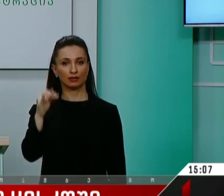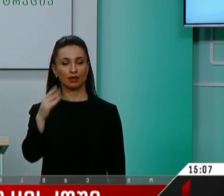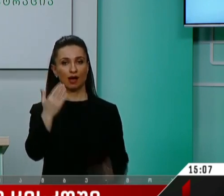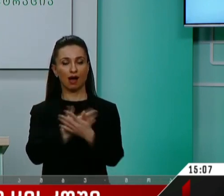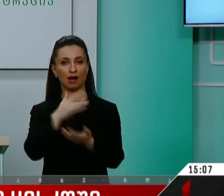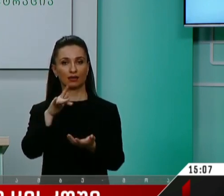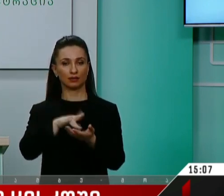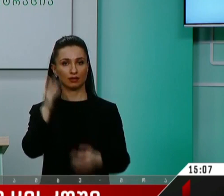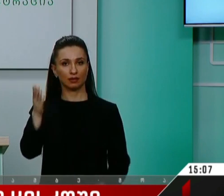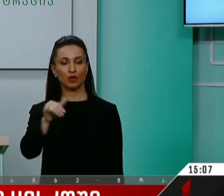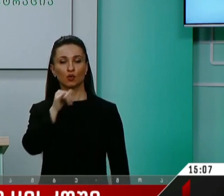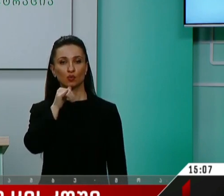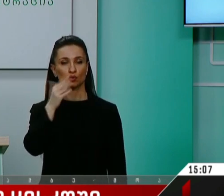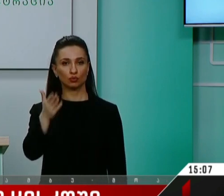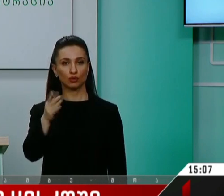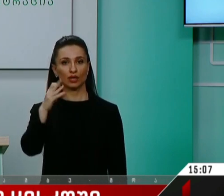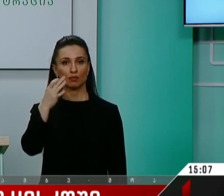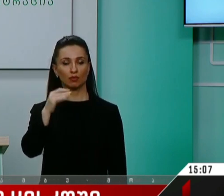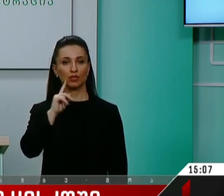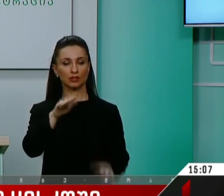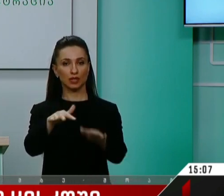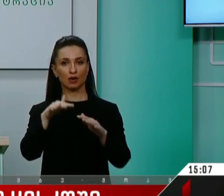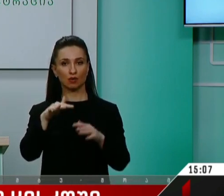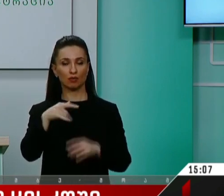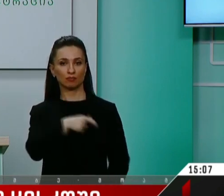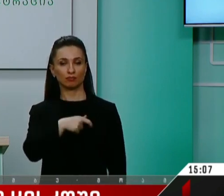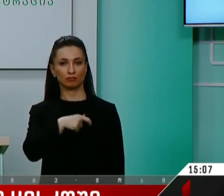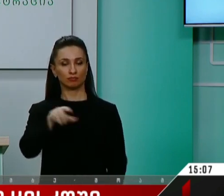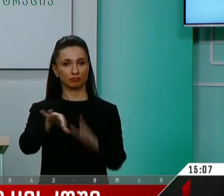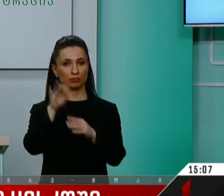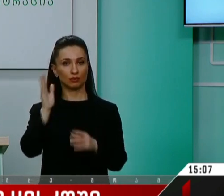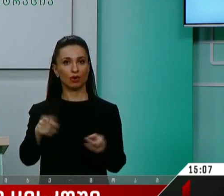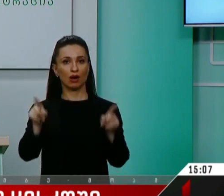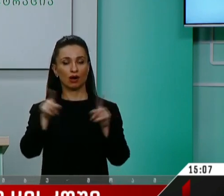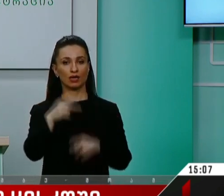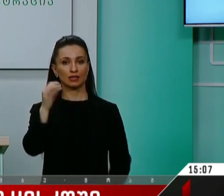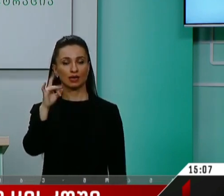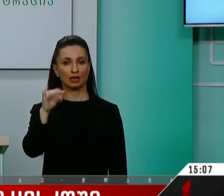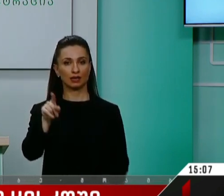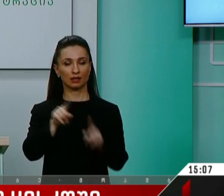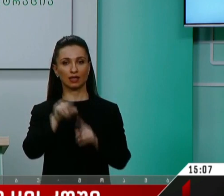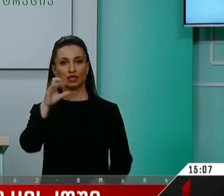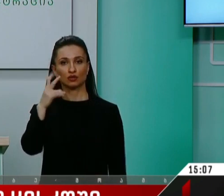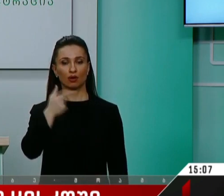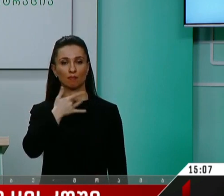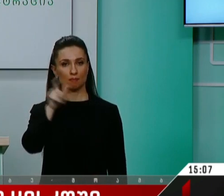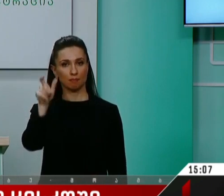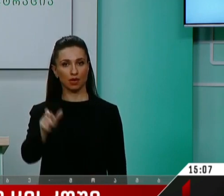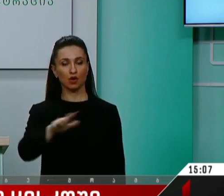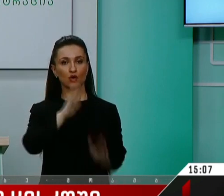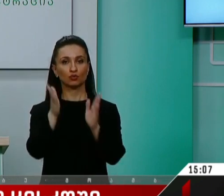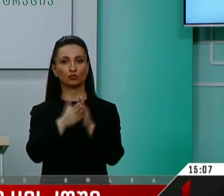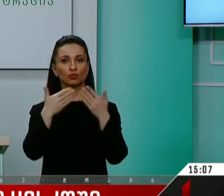Tianetis, Akhaltsikhis, Kutaisis, Tqibulis, Sakrebulobis majoritar deputateps, aseve Tsagerisa da Terjolis merebs.